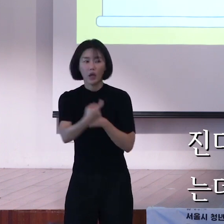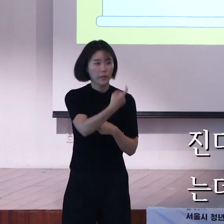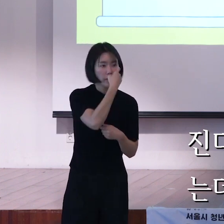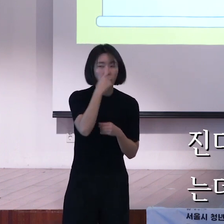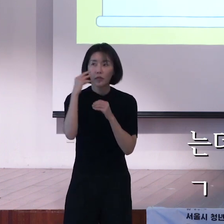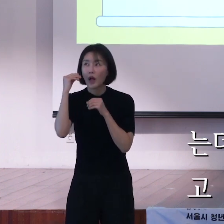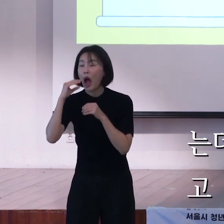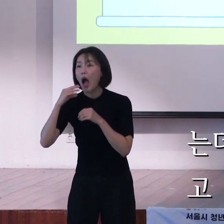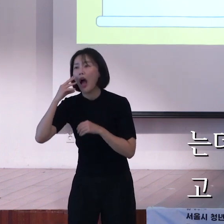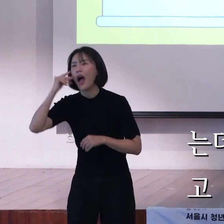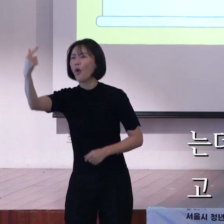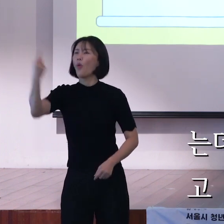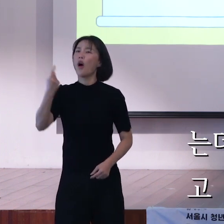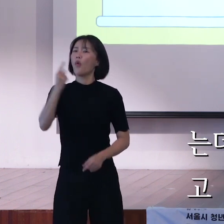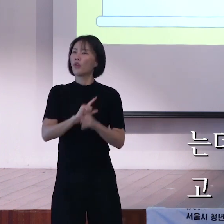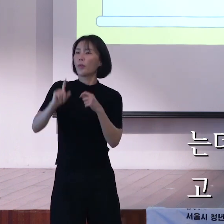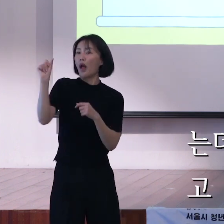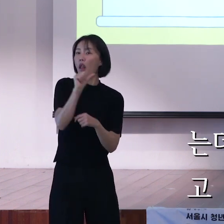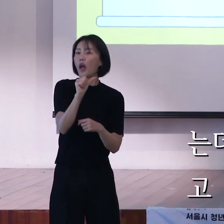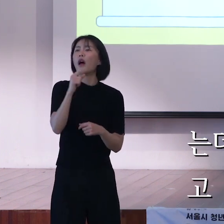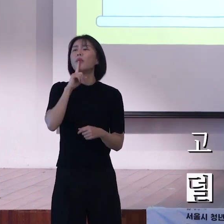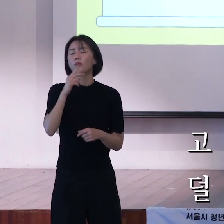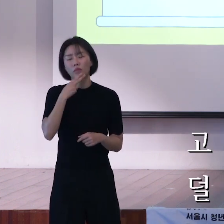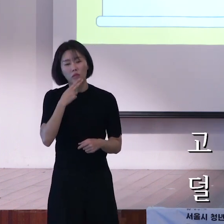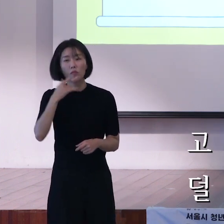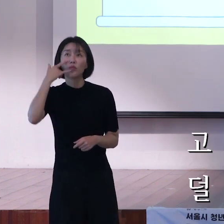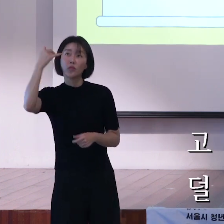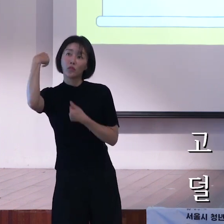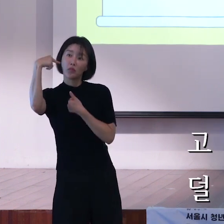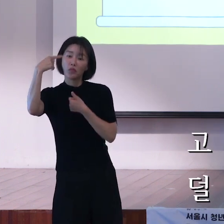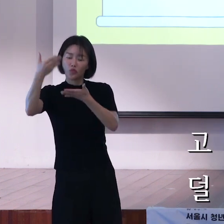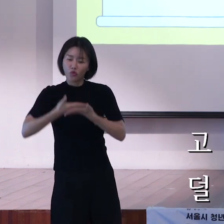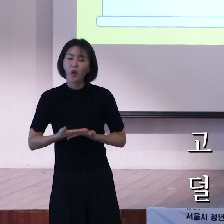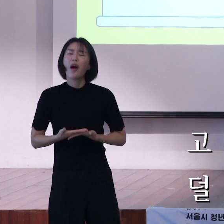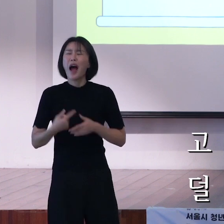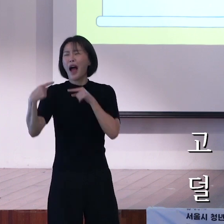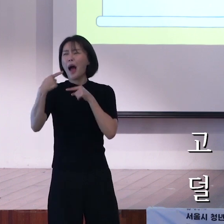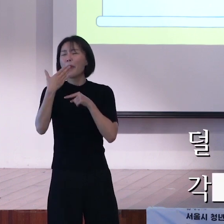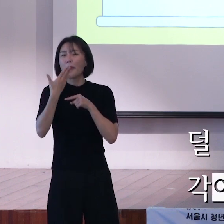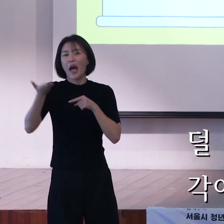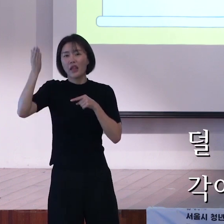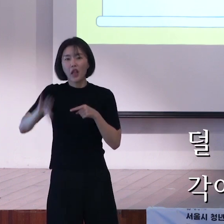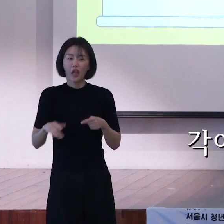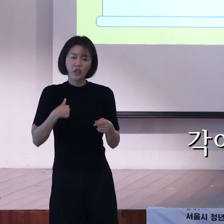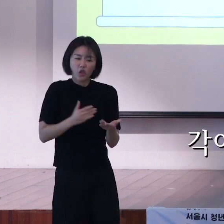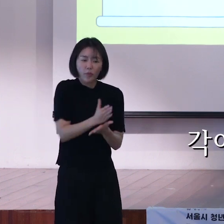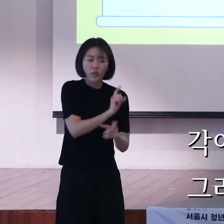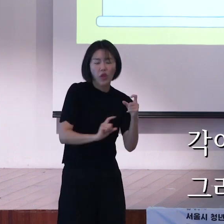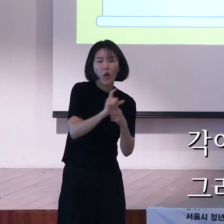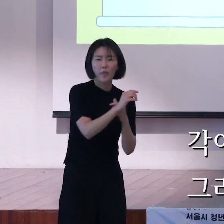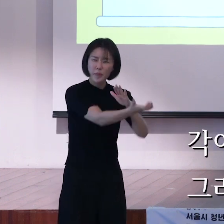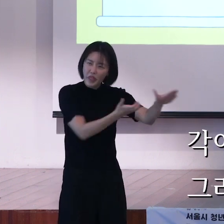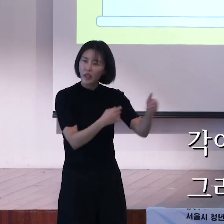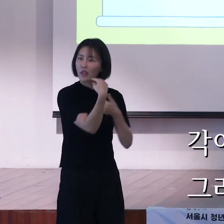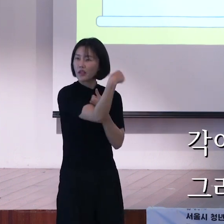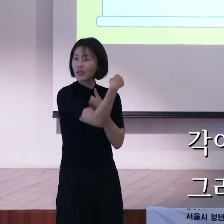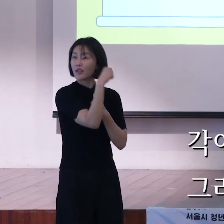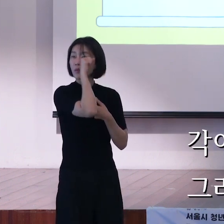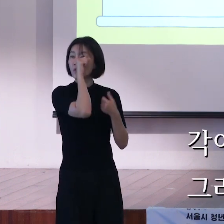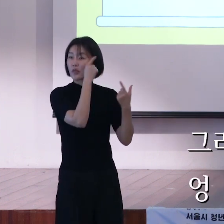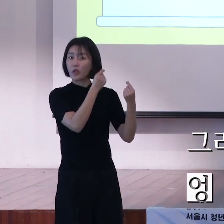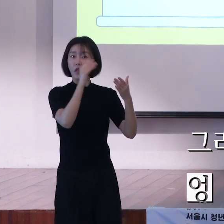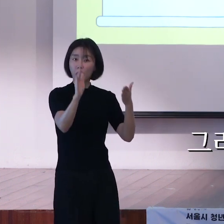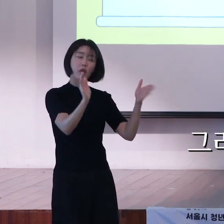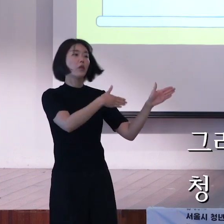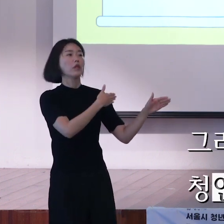아이가 감당하기에 조금 더 힘들지 않을까라는 생각이 듭니다. 그리고 두 번째, 농문화와 청인 문화에